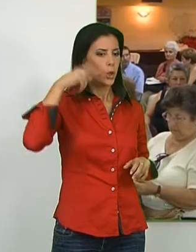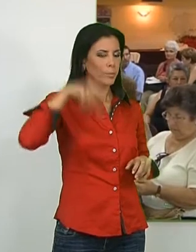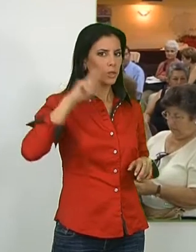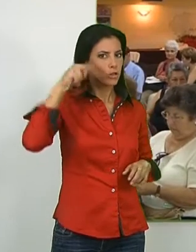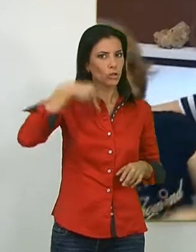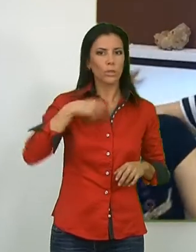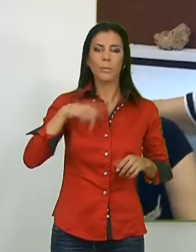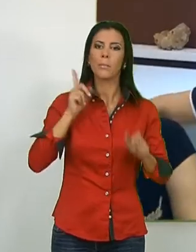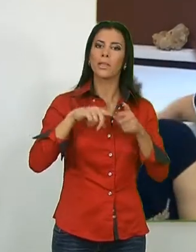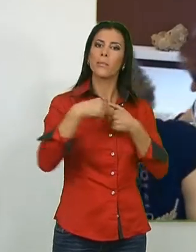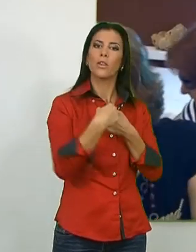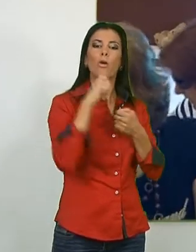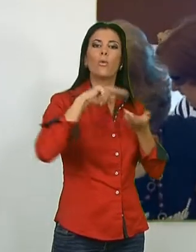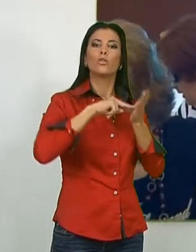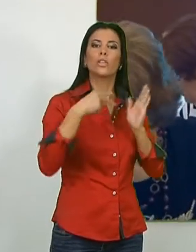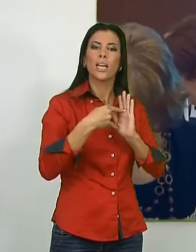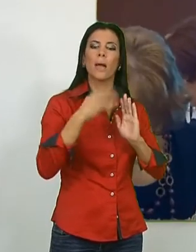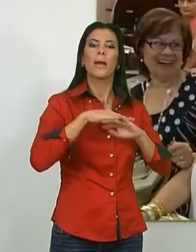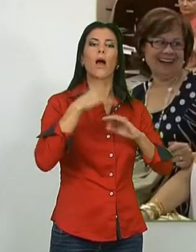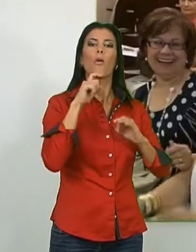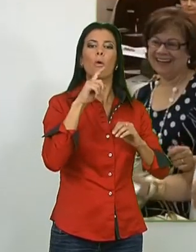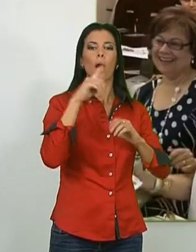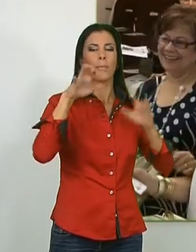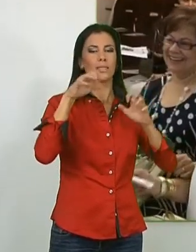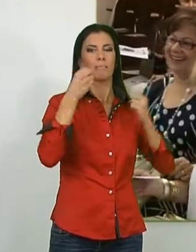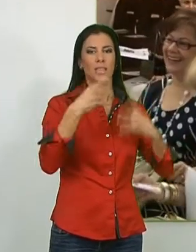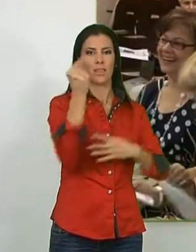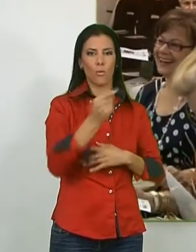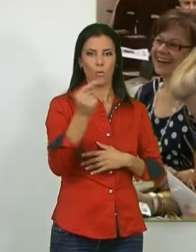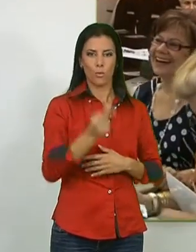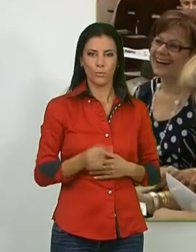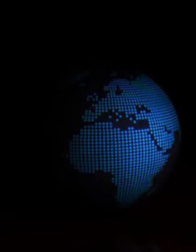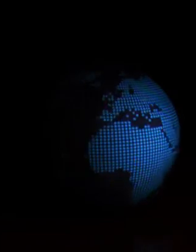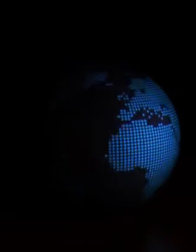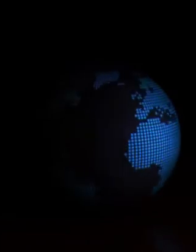a sus participantes las técnicas de pintura